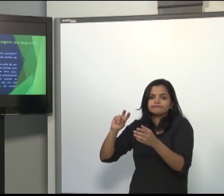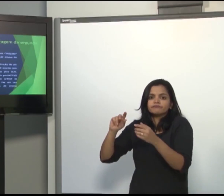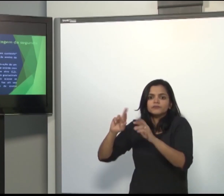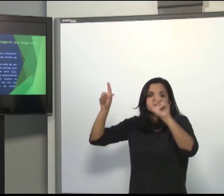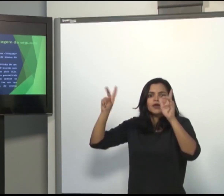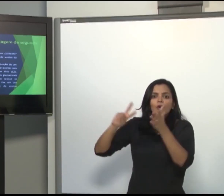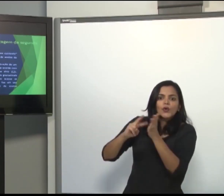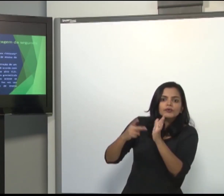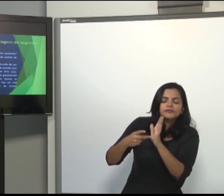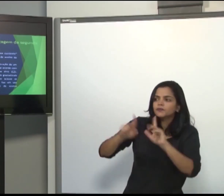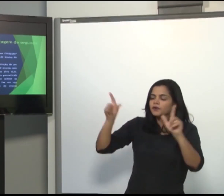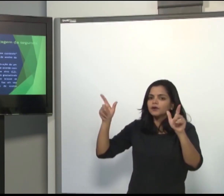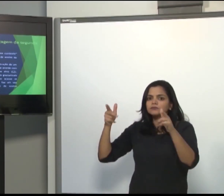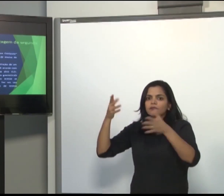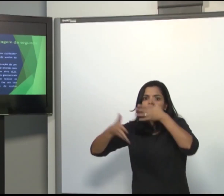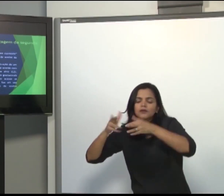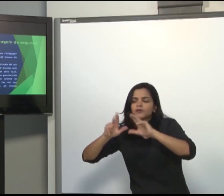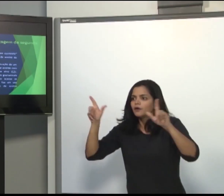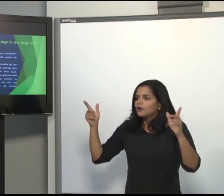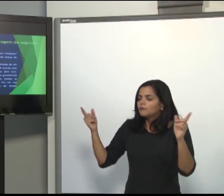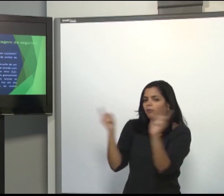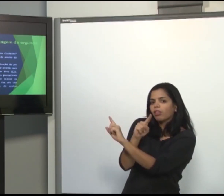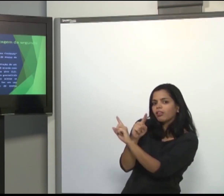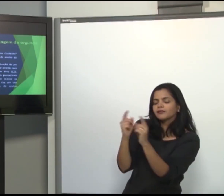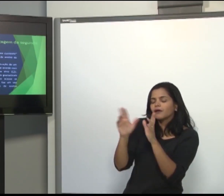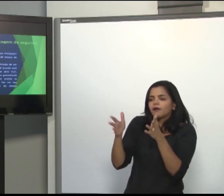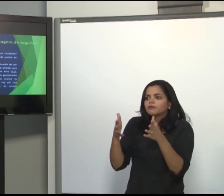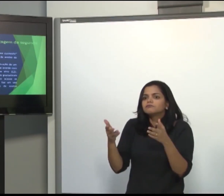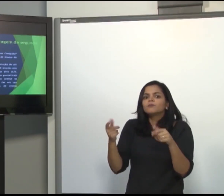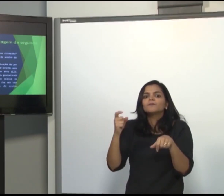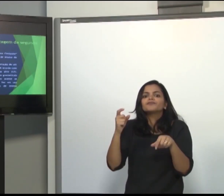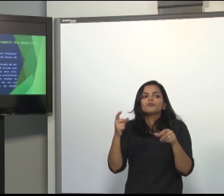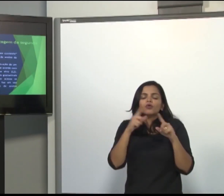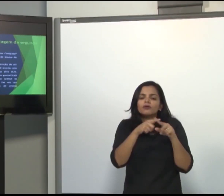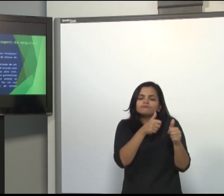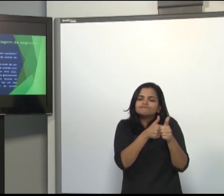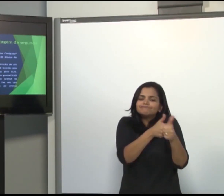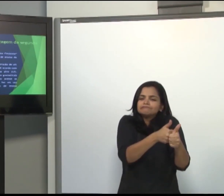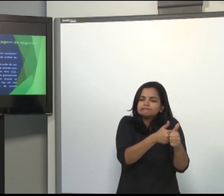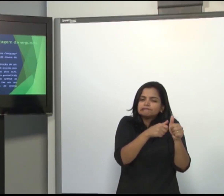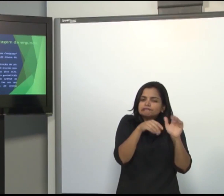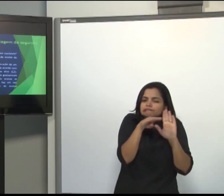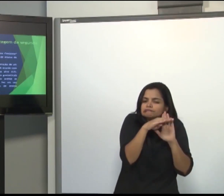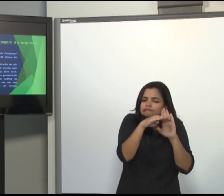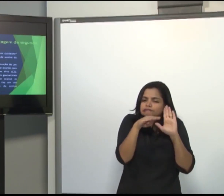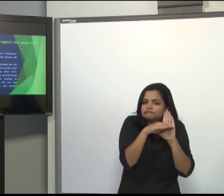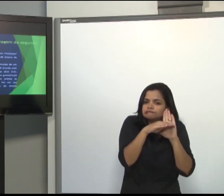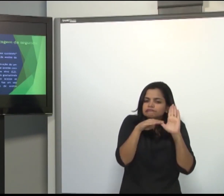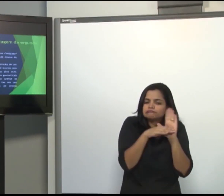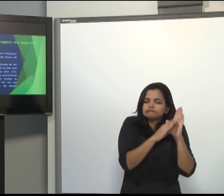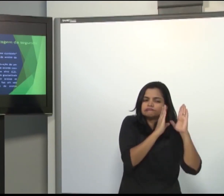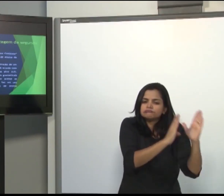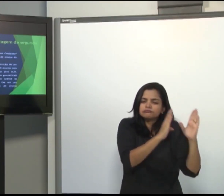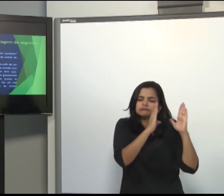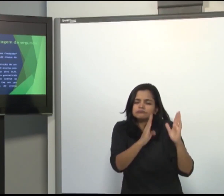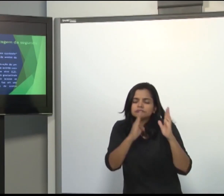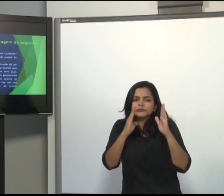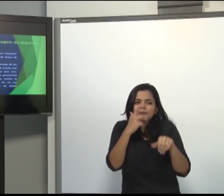para a pragmática, a língua em uso, percebe-se uma diferença nessa língua aprendida. Por